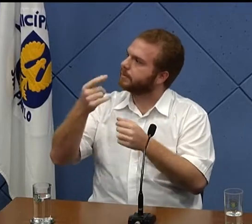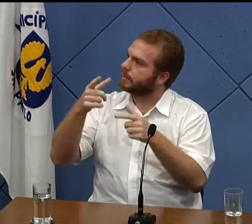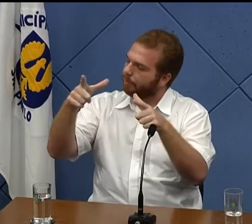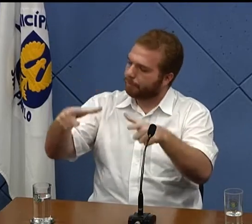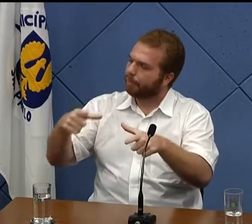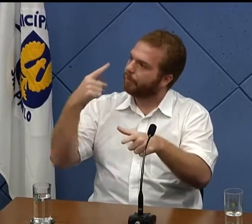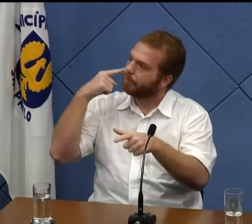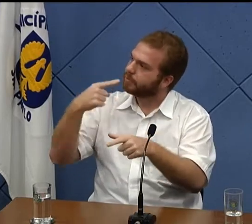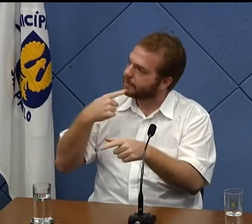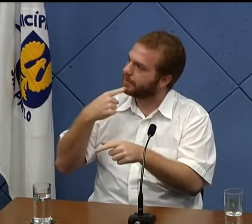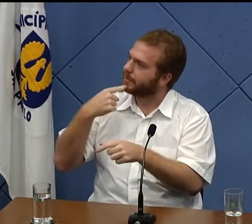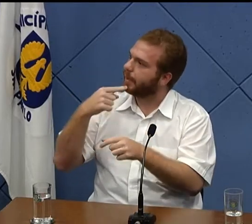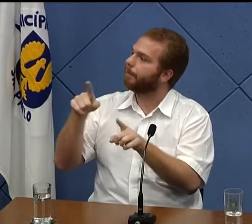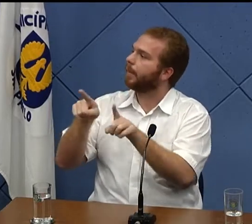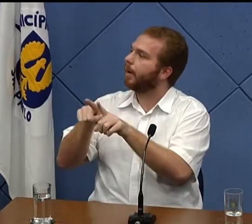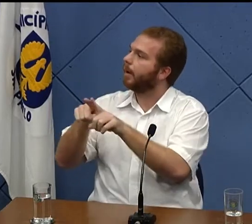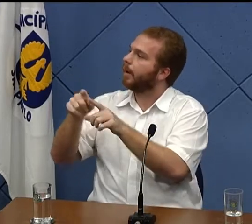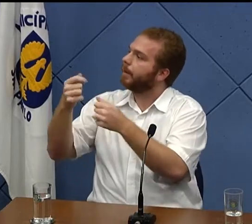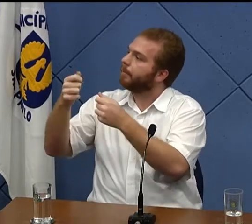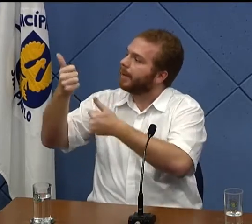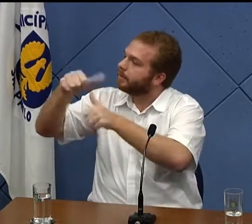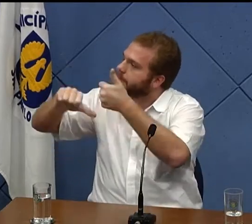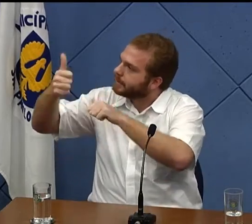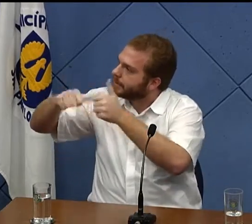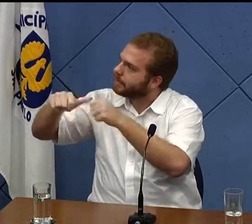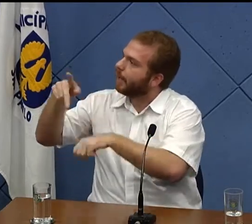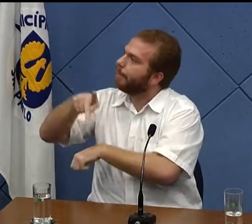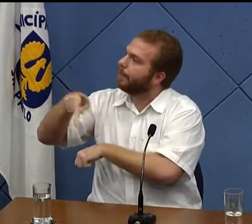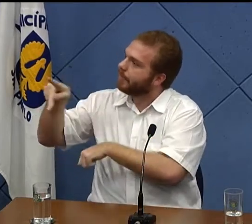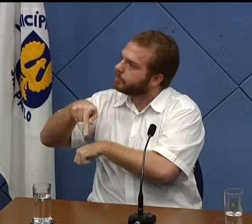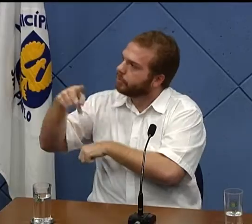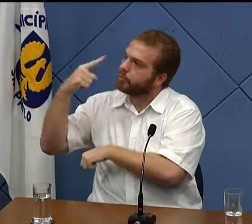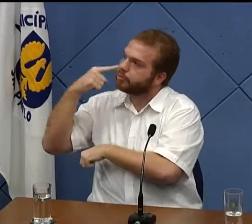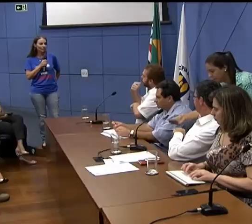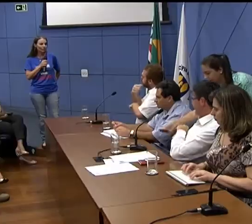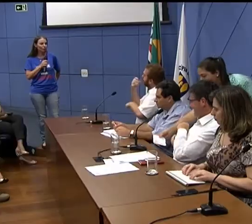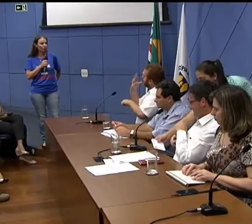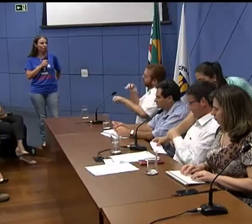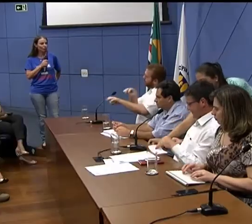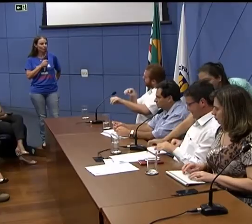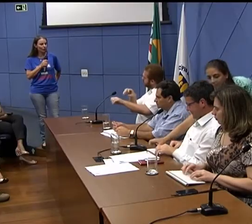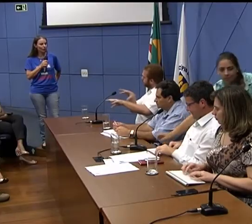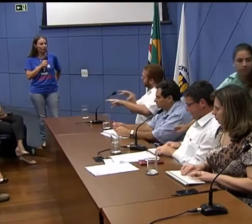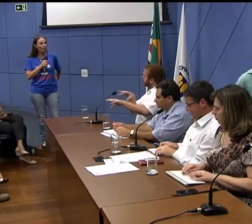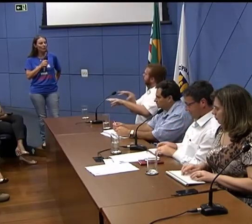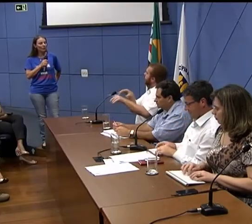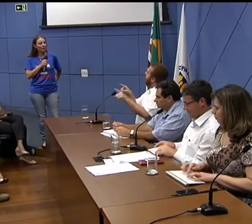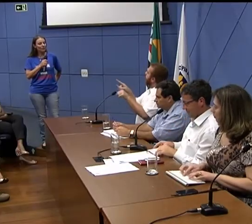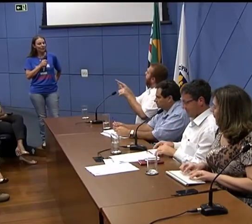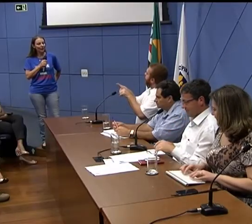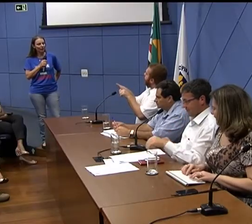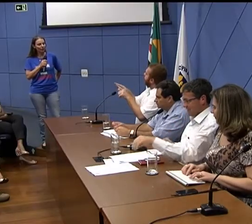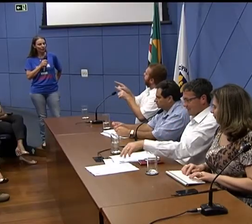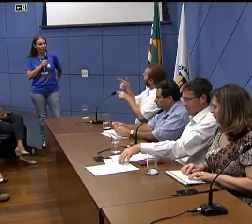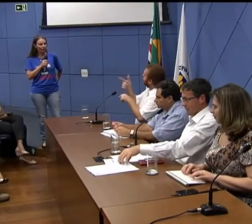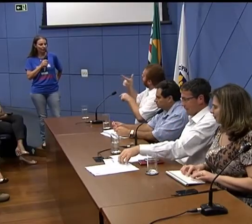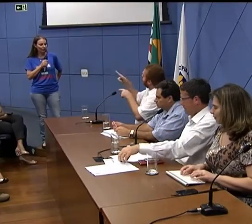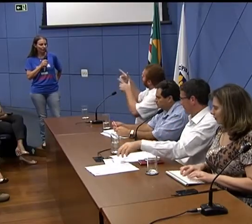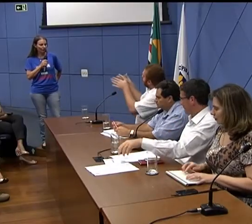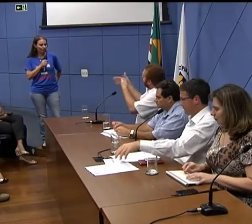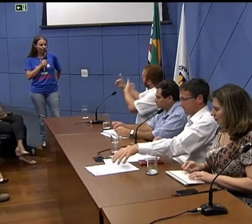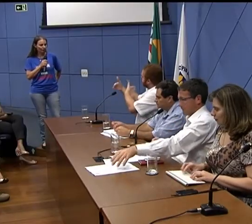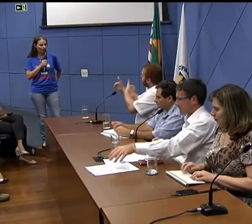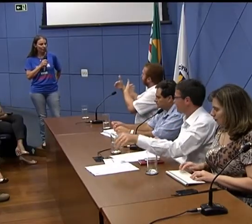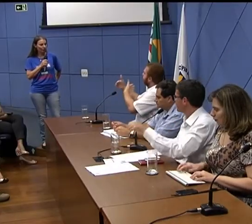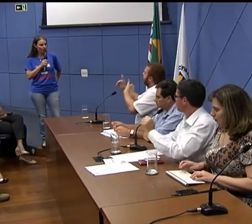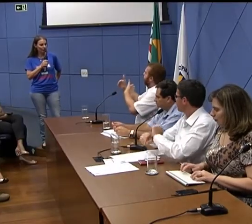A escola bilíngue é muito importante para os surdos. Também precisa de uma avaliação dos professores para eles estarem aptos a